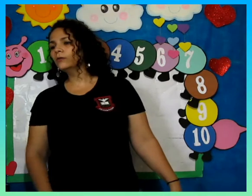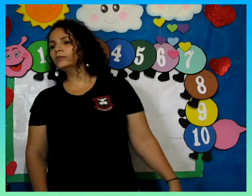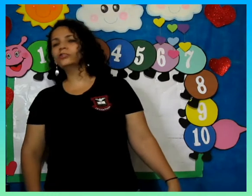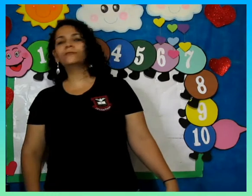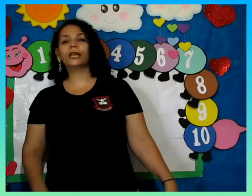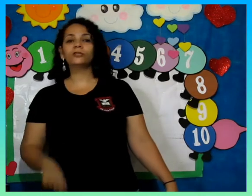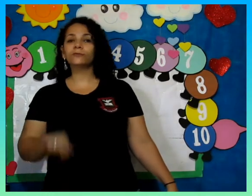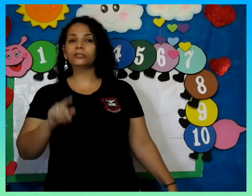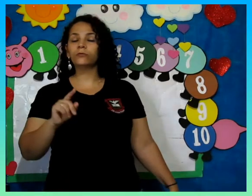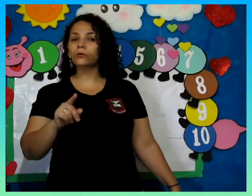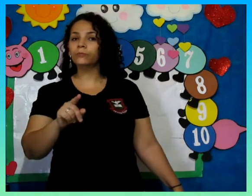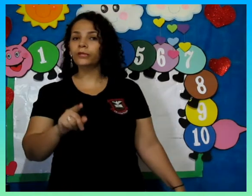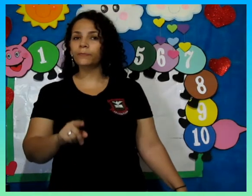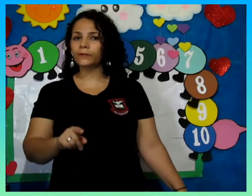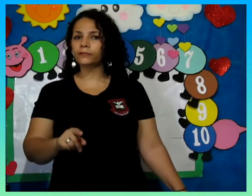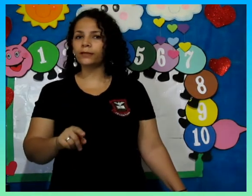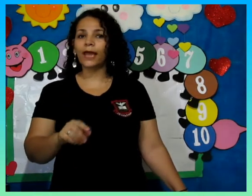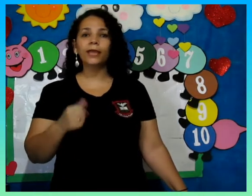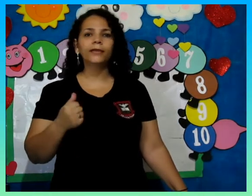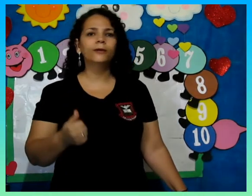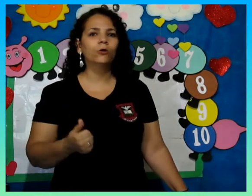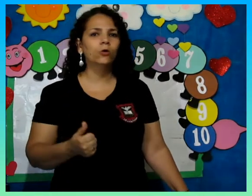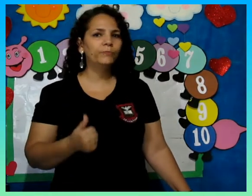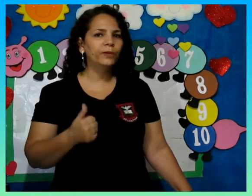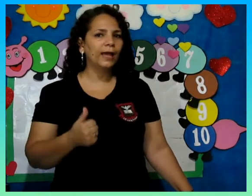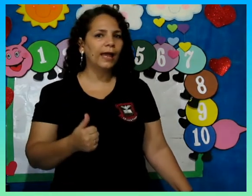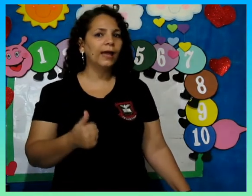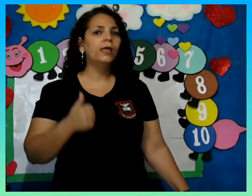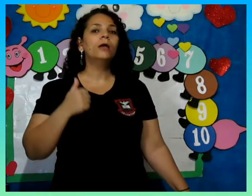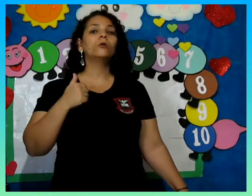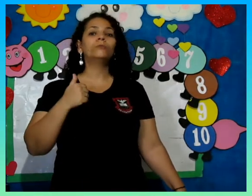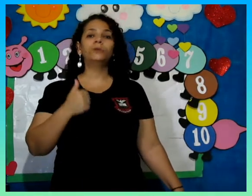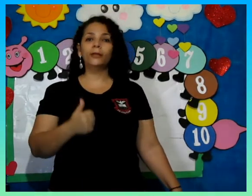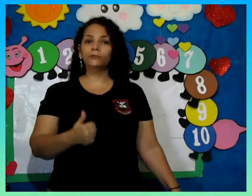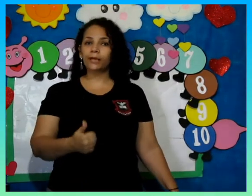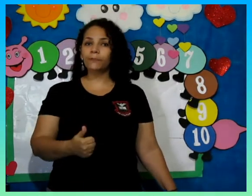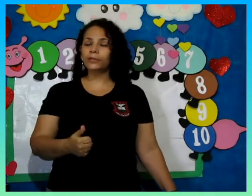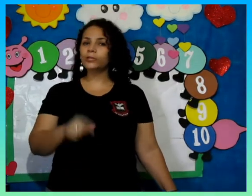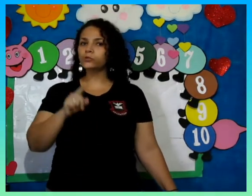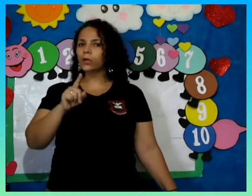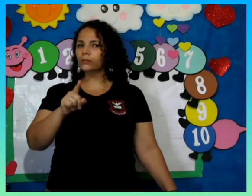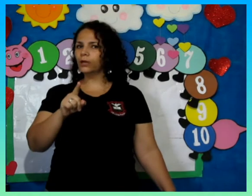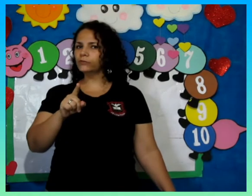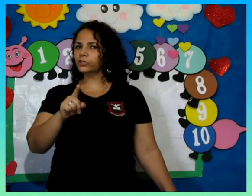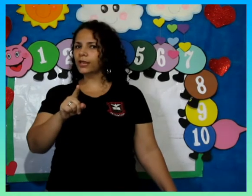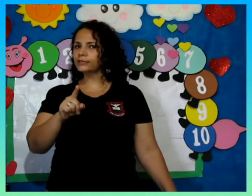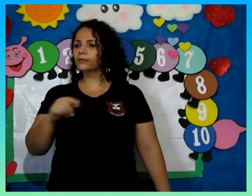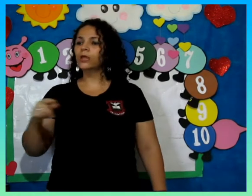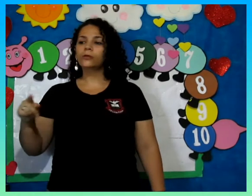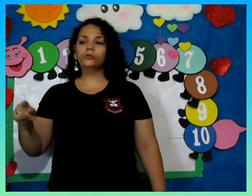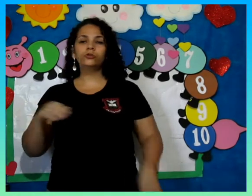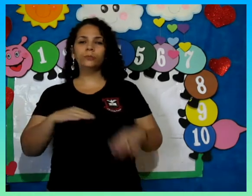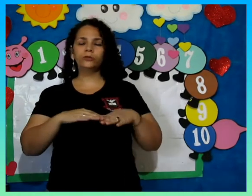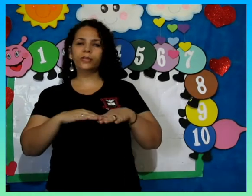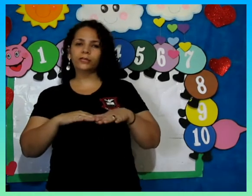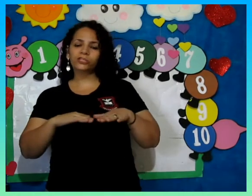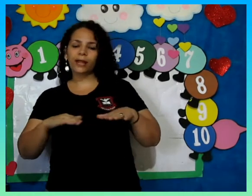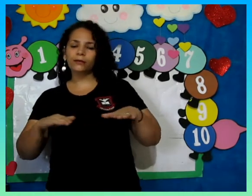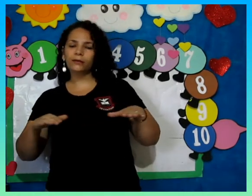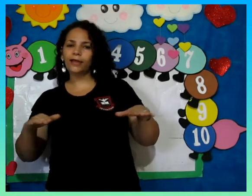outra atividade que vocês vão cobrir pra treinar e copiar. Copiem no capricho, não esqueçam que os números têm que estar na